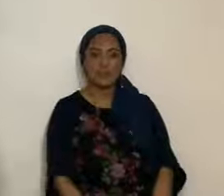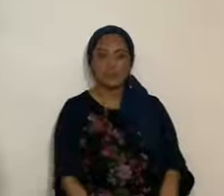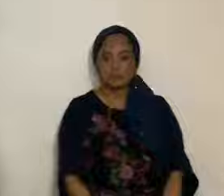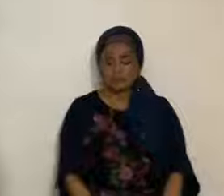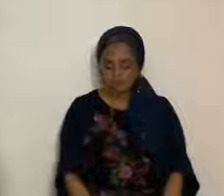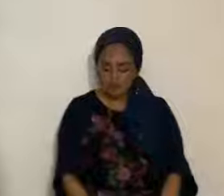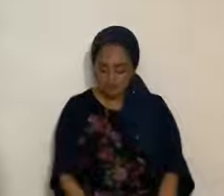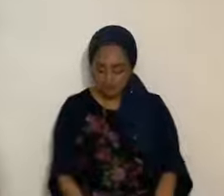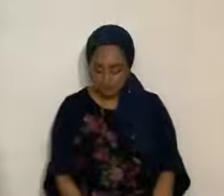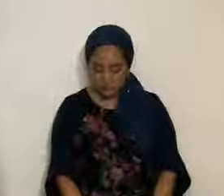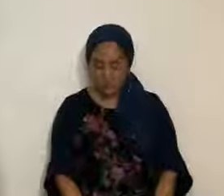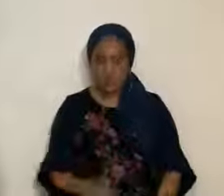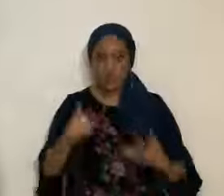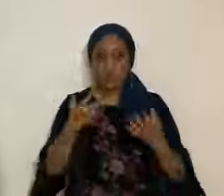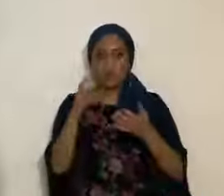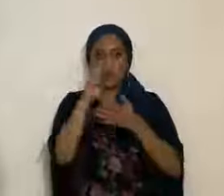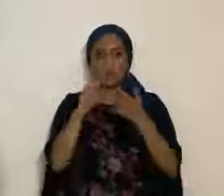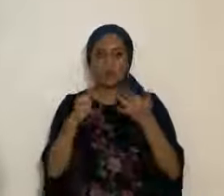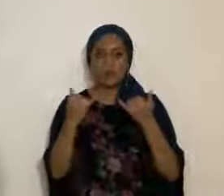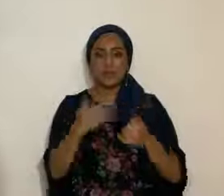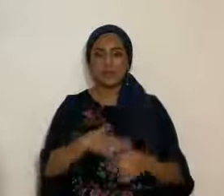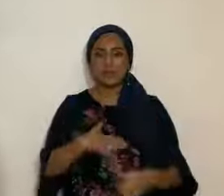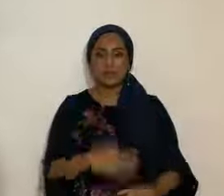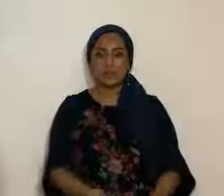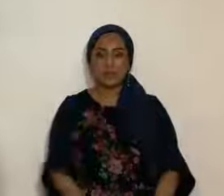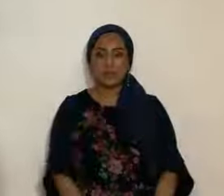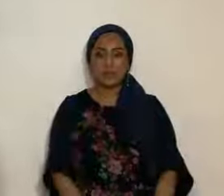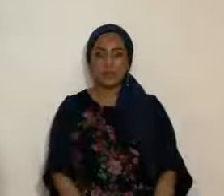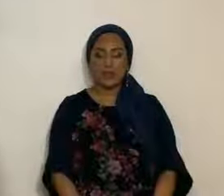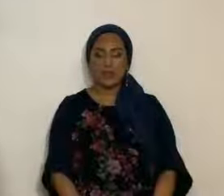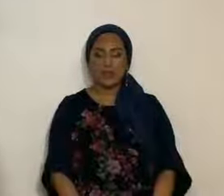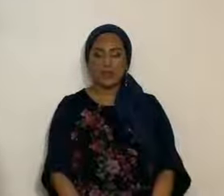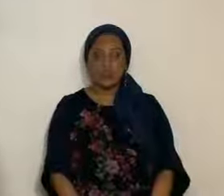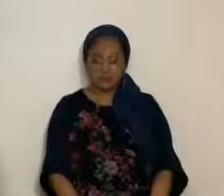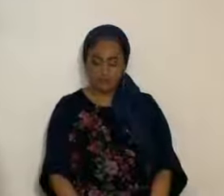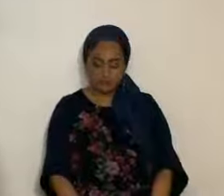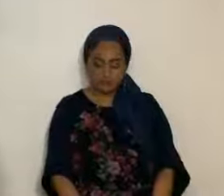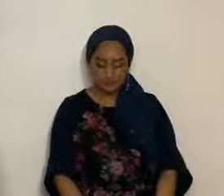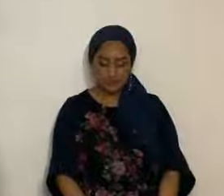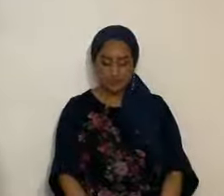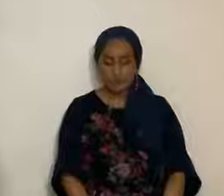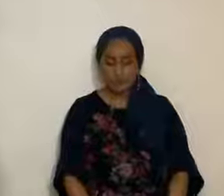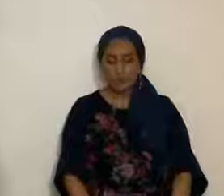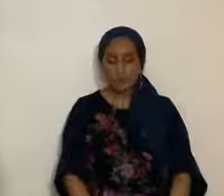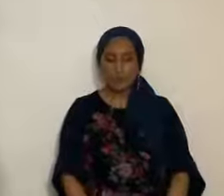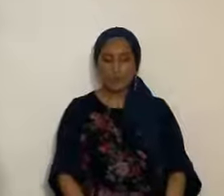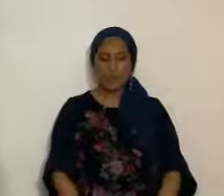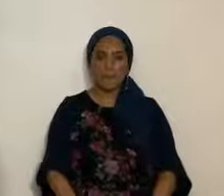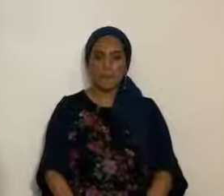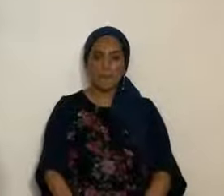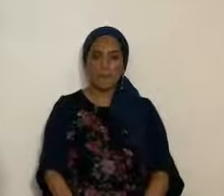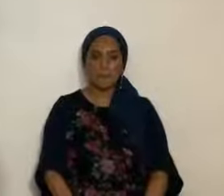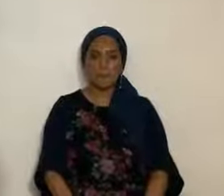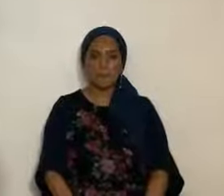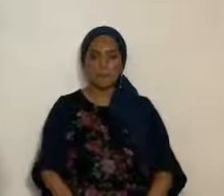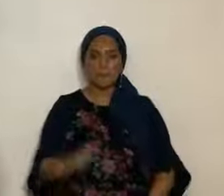Sin embargo, quiero que vayamos a verla con nuestros propios ojos, por favor. 1 de Pedro 2:9 dice